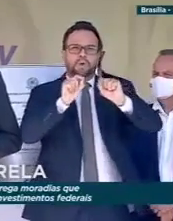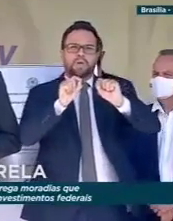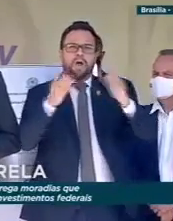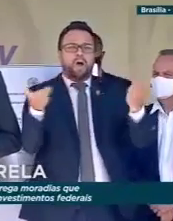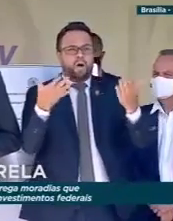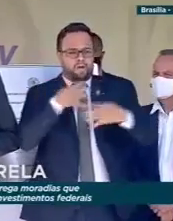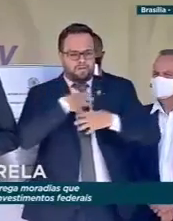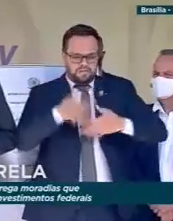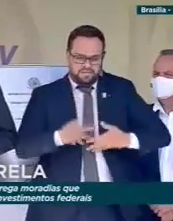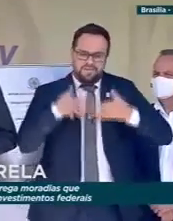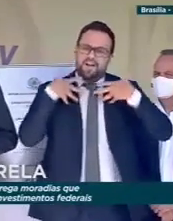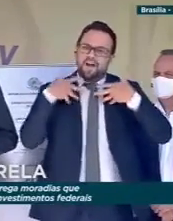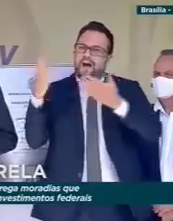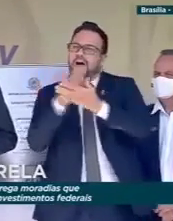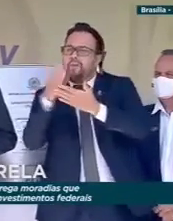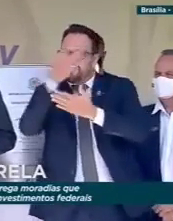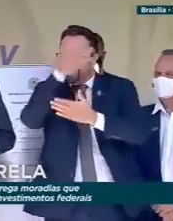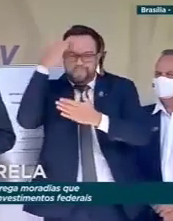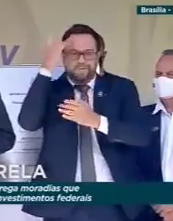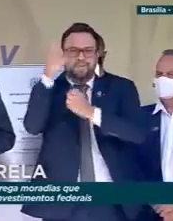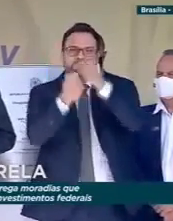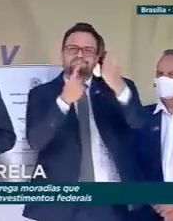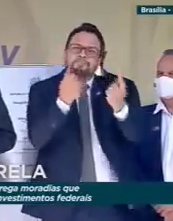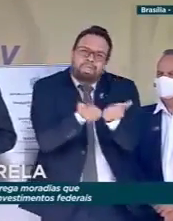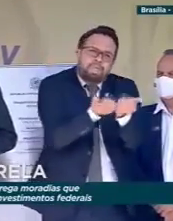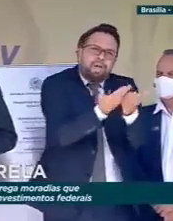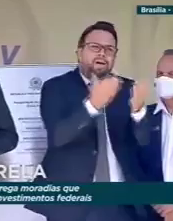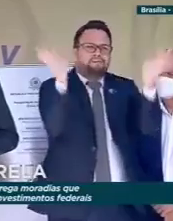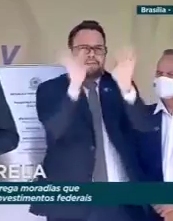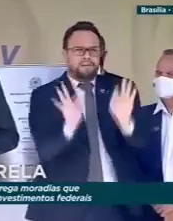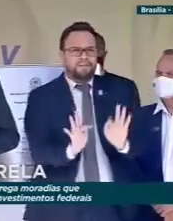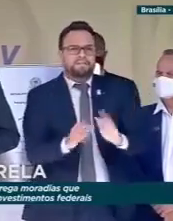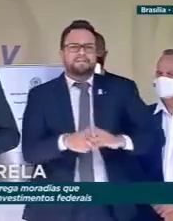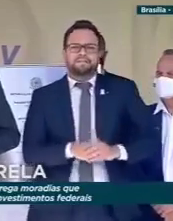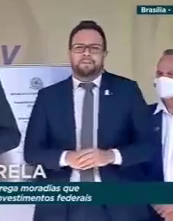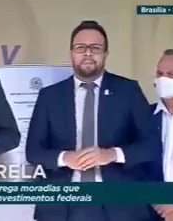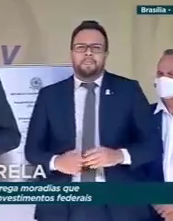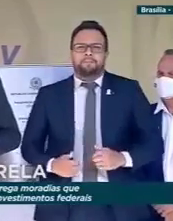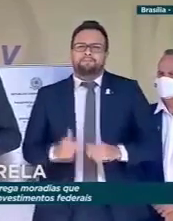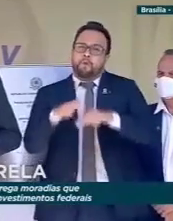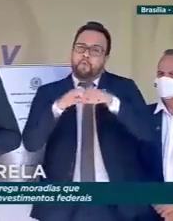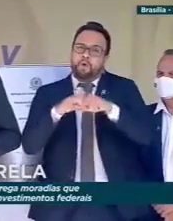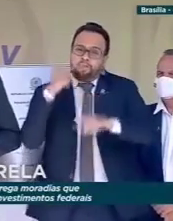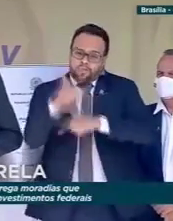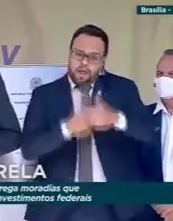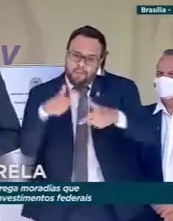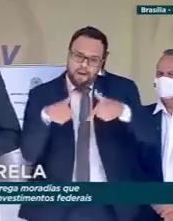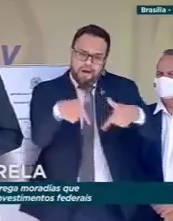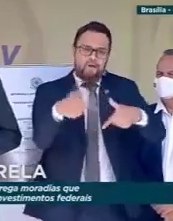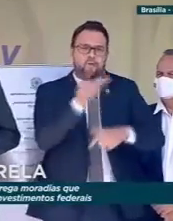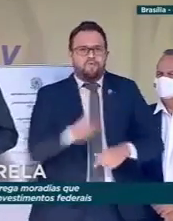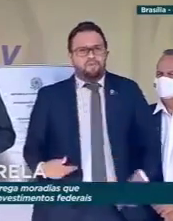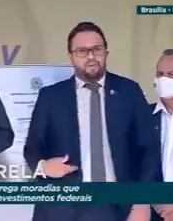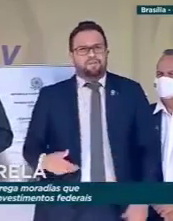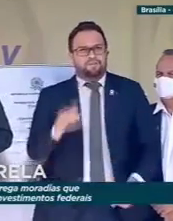fazendo algumas pessoas felizes por intermédio de ações do nosso governo.